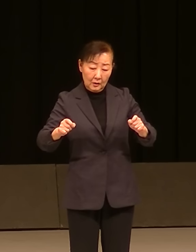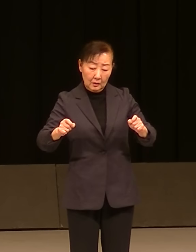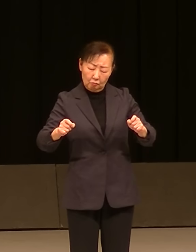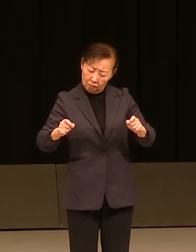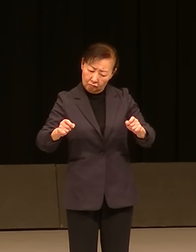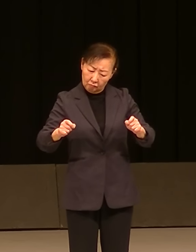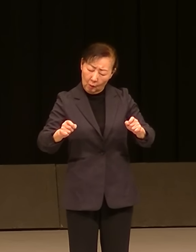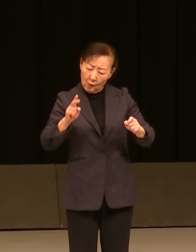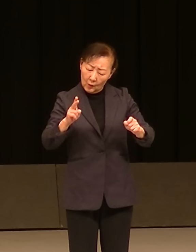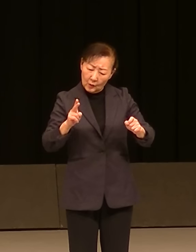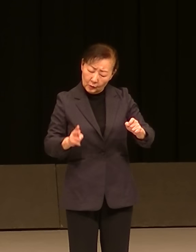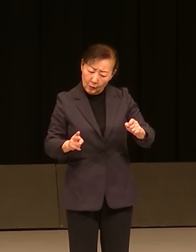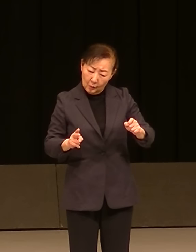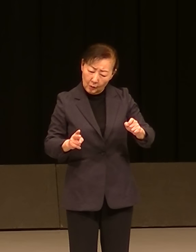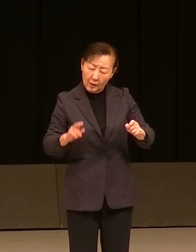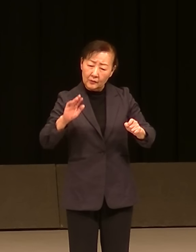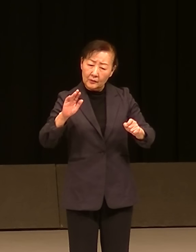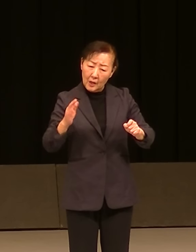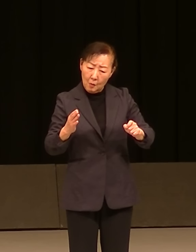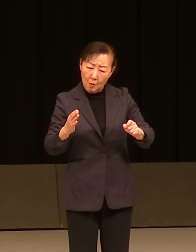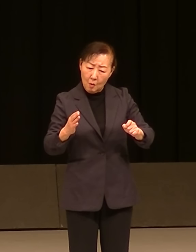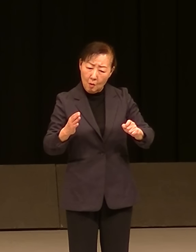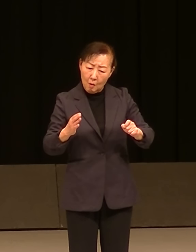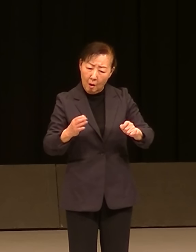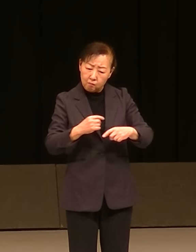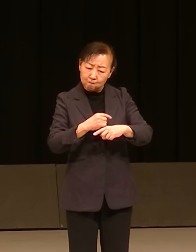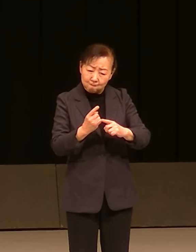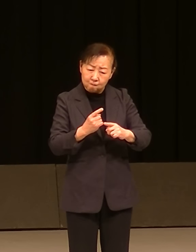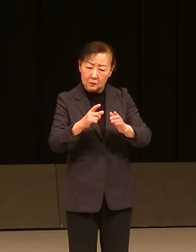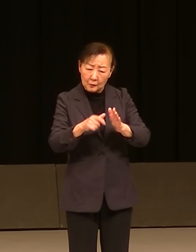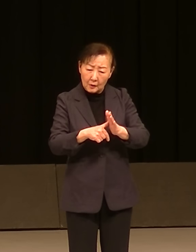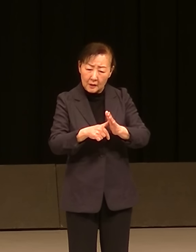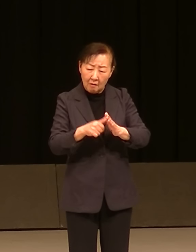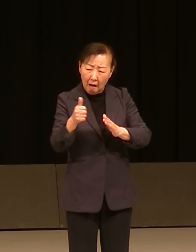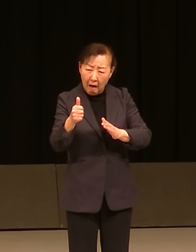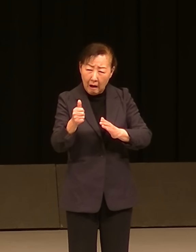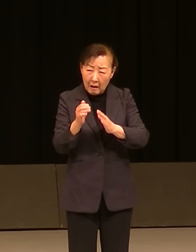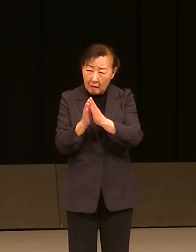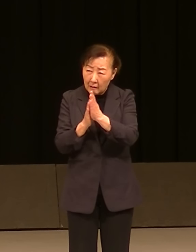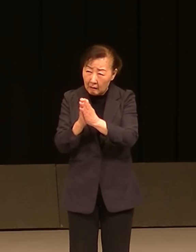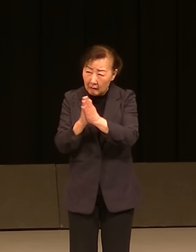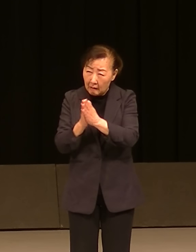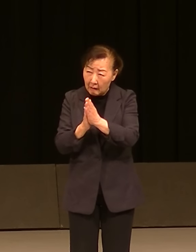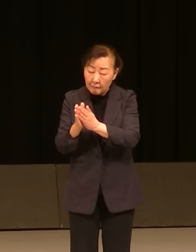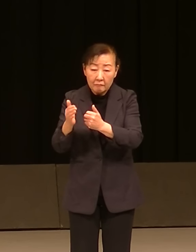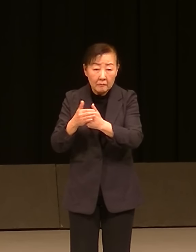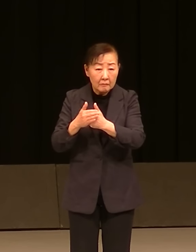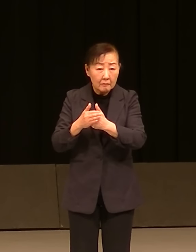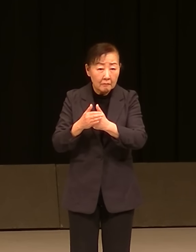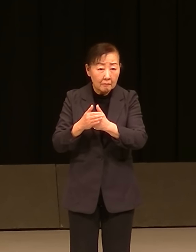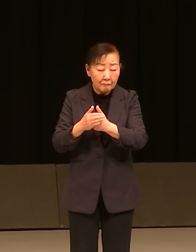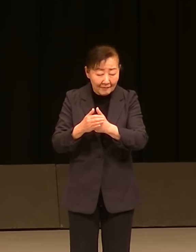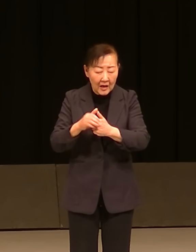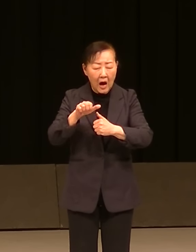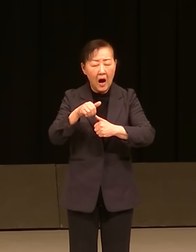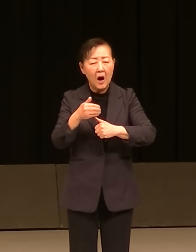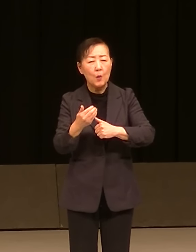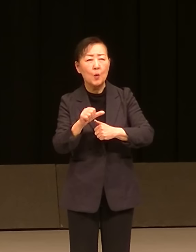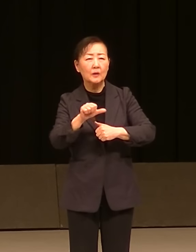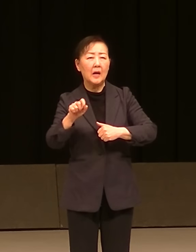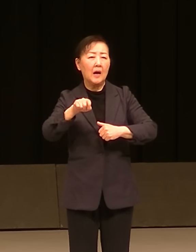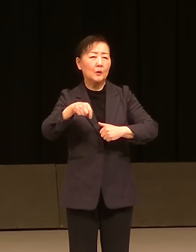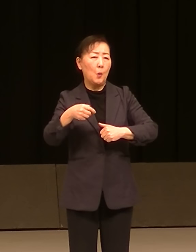もありながらも、でもやっぱりいざという時にはアフガノミだなというふうに思って、アフガノミスの男という